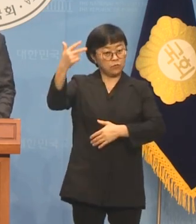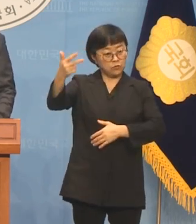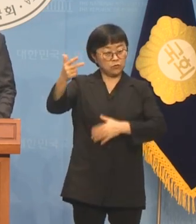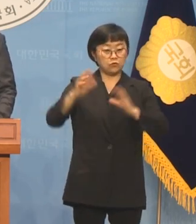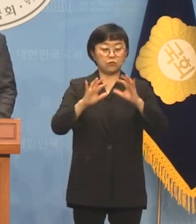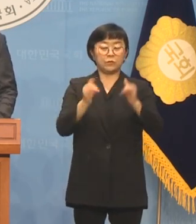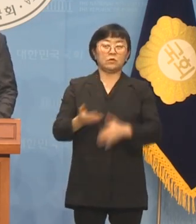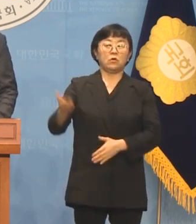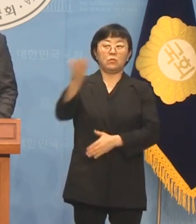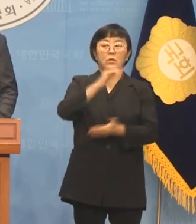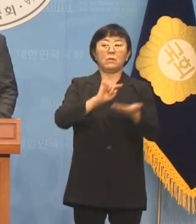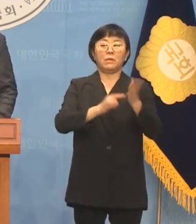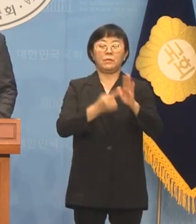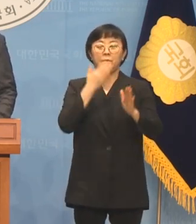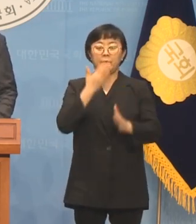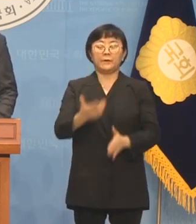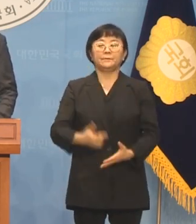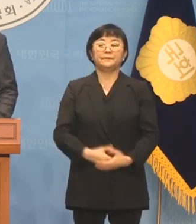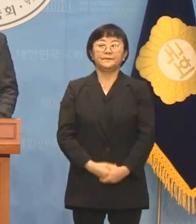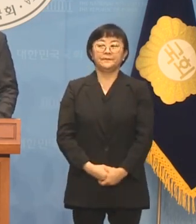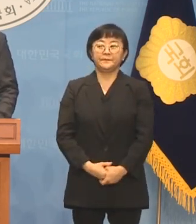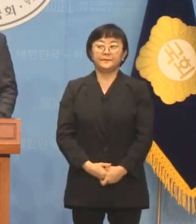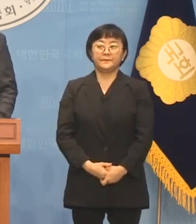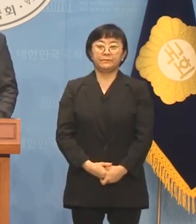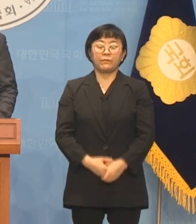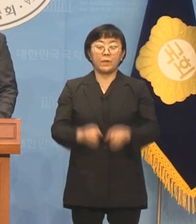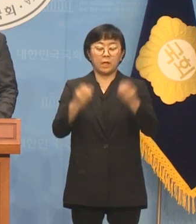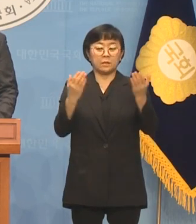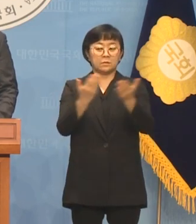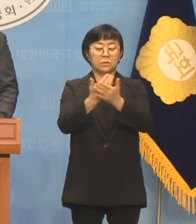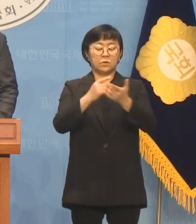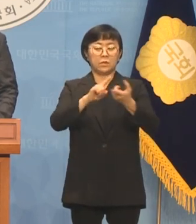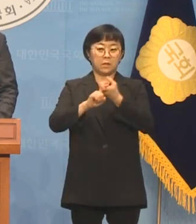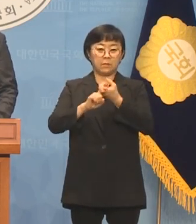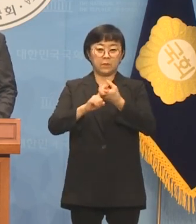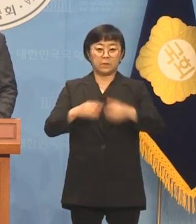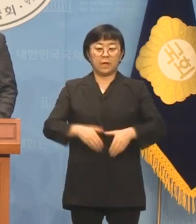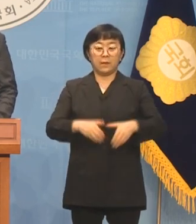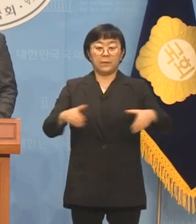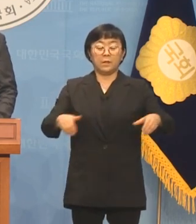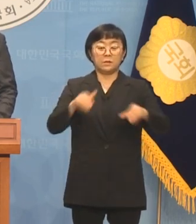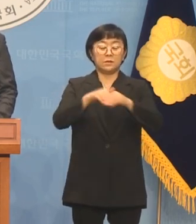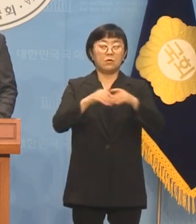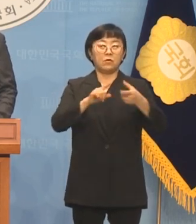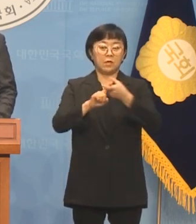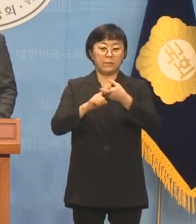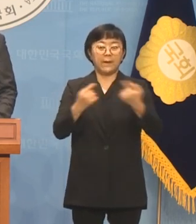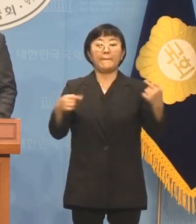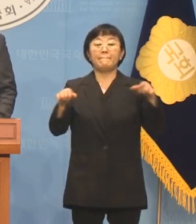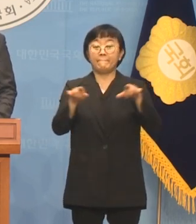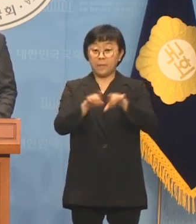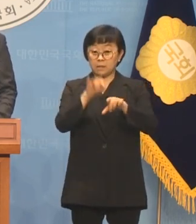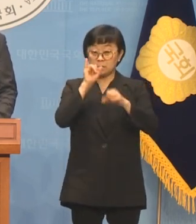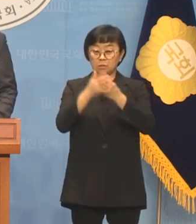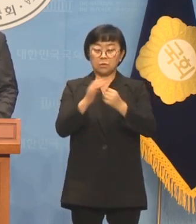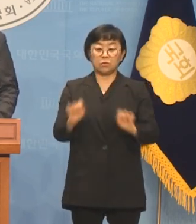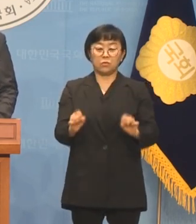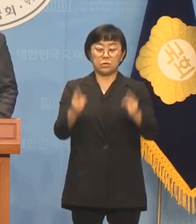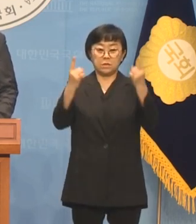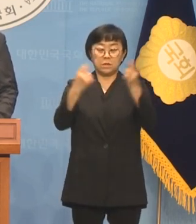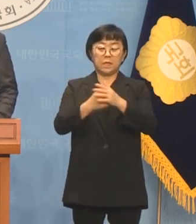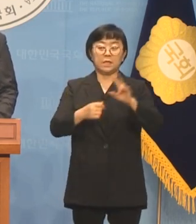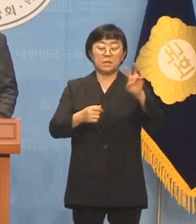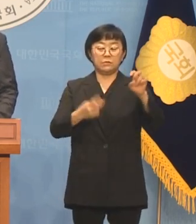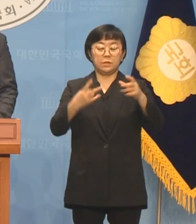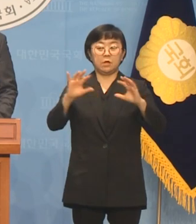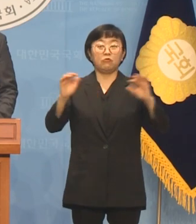국민 여러분들께 발표드릴 수 있을 것입니다. 새진보연합은 담대한 선거연합에 함께하면서 동시에